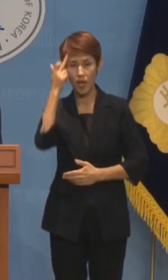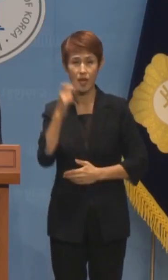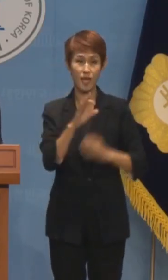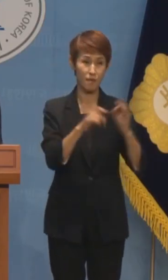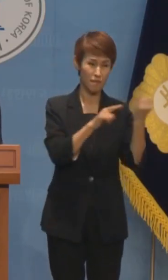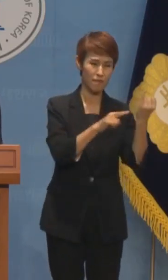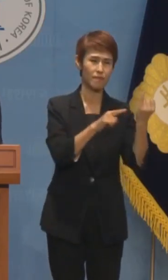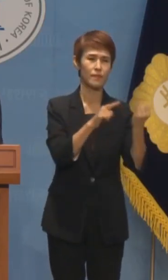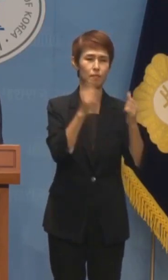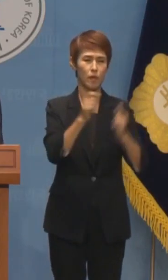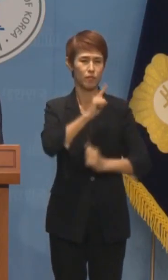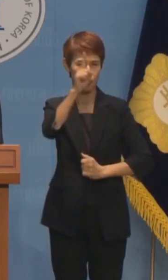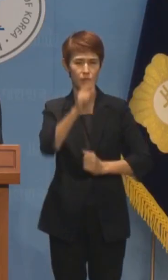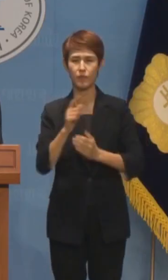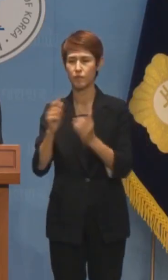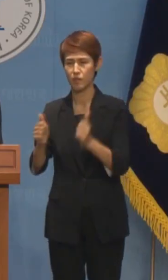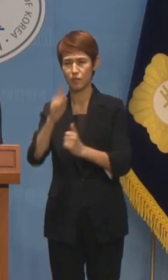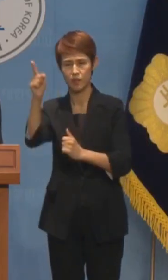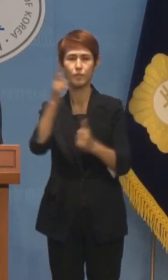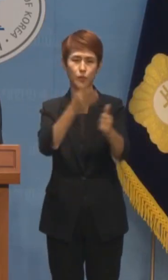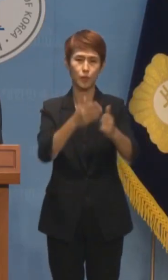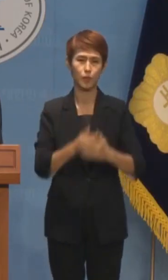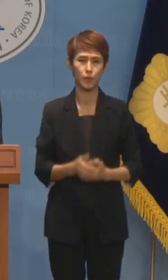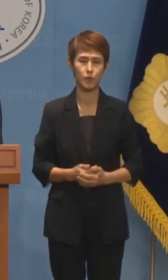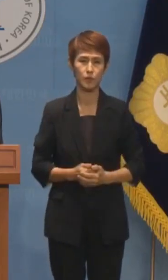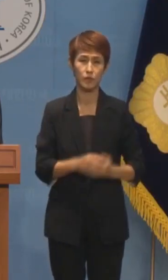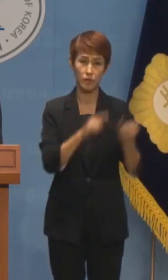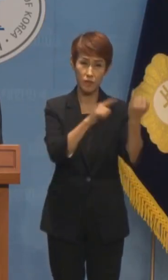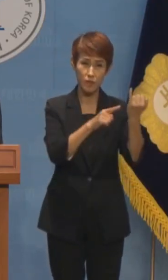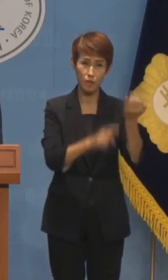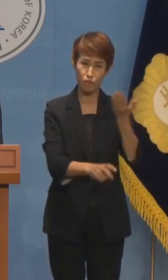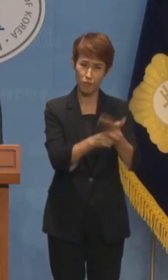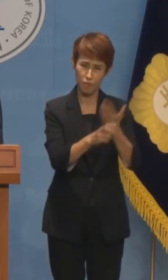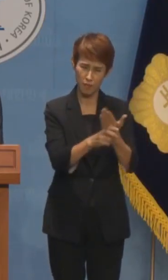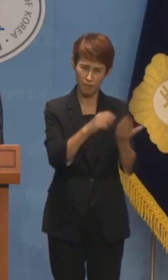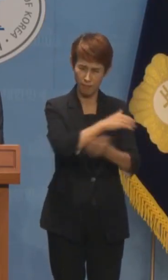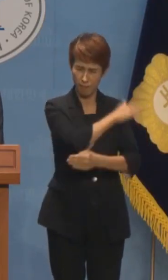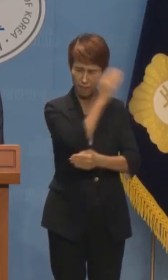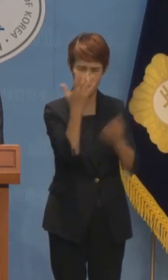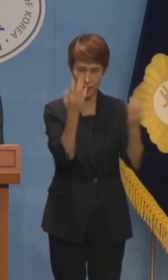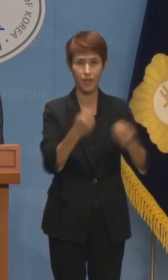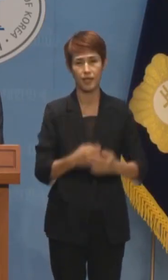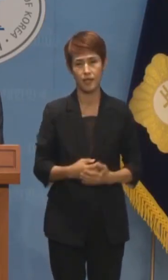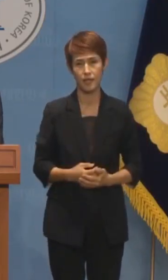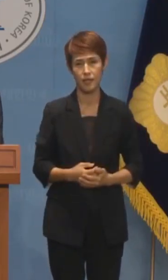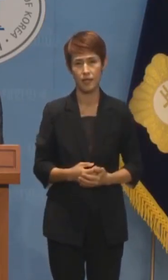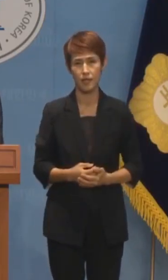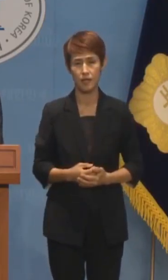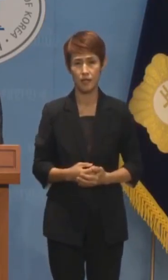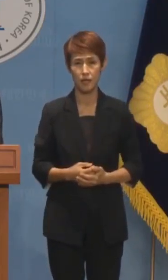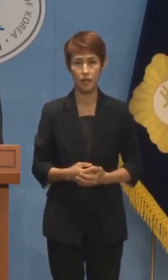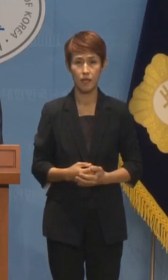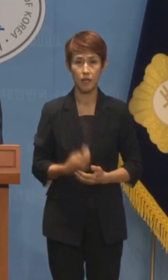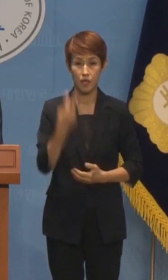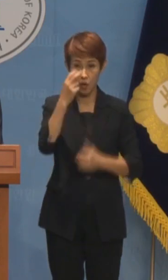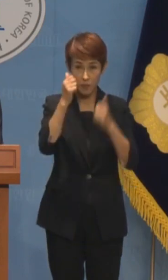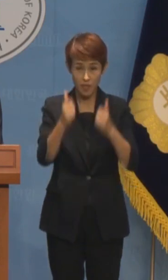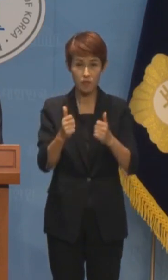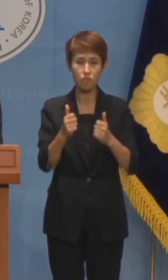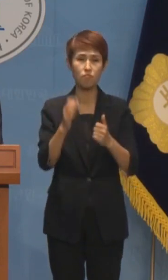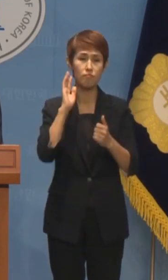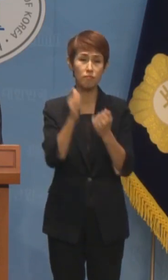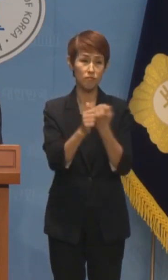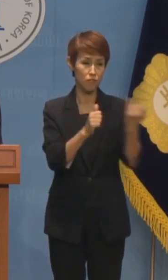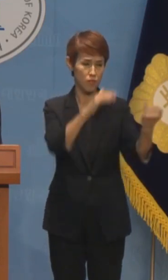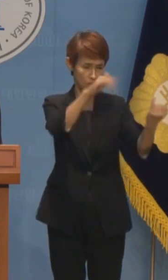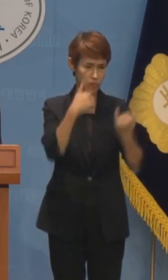바랍니다. 김건희 씨의 위법 증거는 차고 넘칩니다. 그럼에도 필요하다면 검찰은 김 씨를